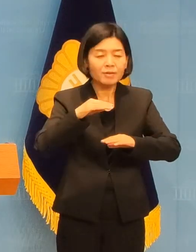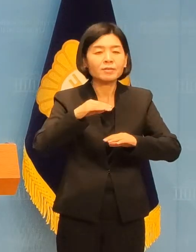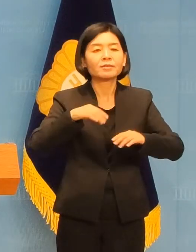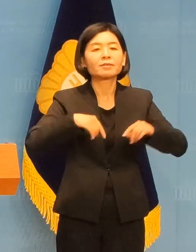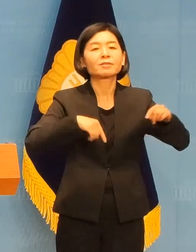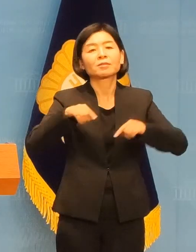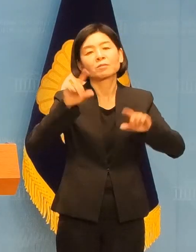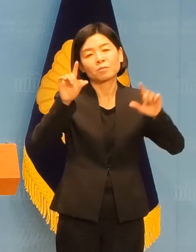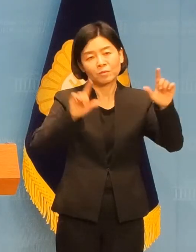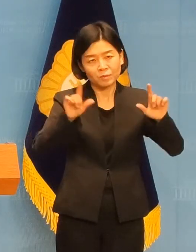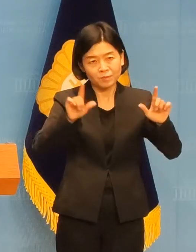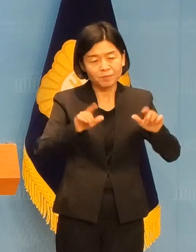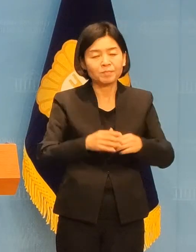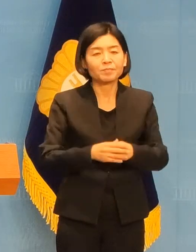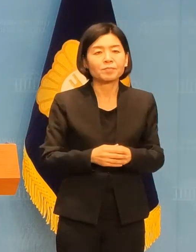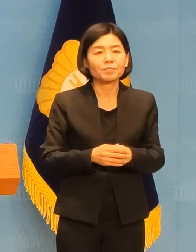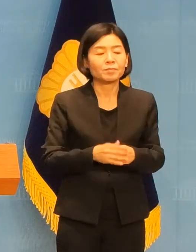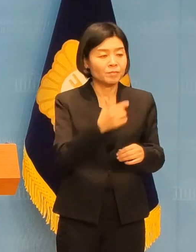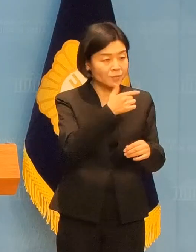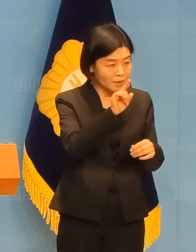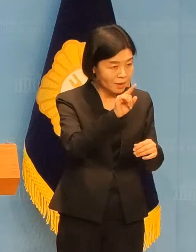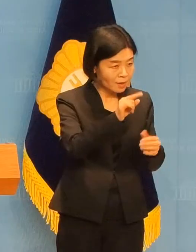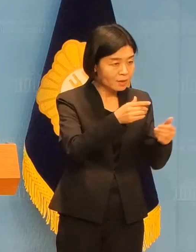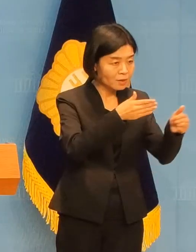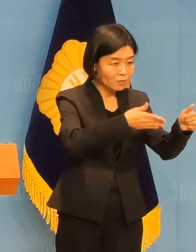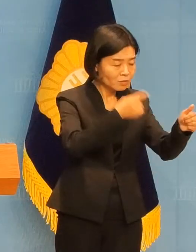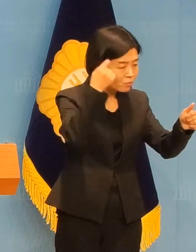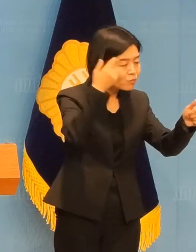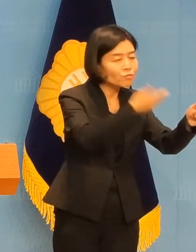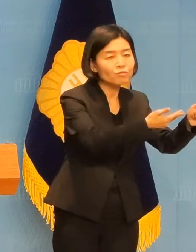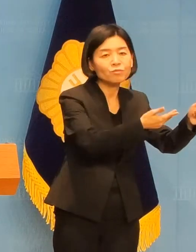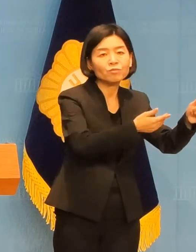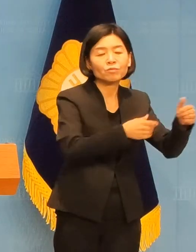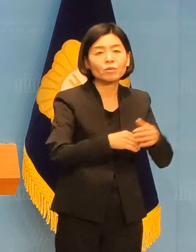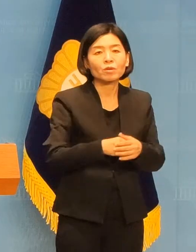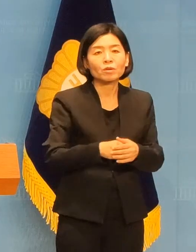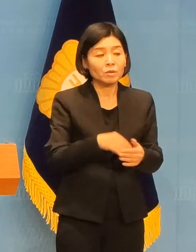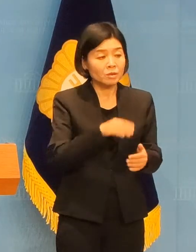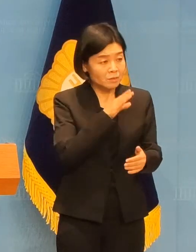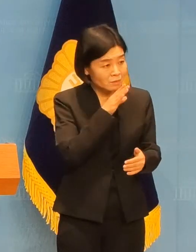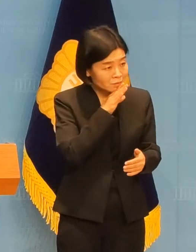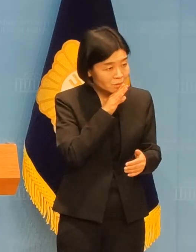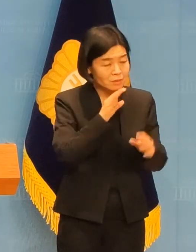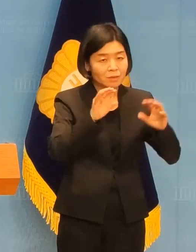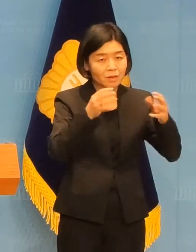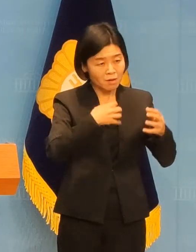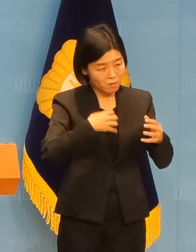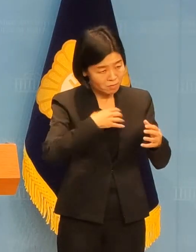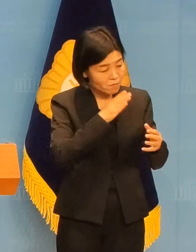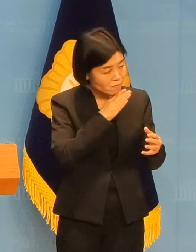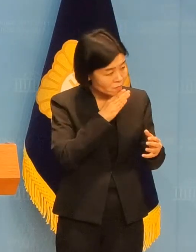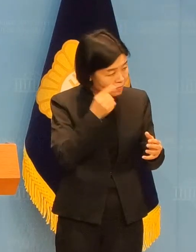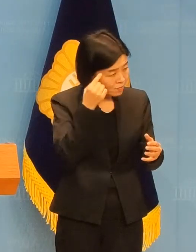정치입니다. 나경원 의원께 묻습니다. 정말 나라